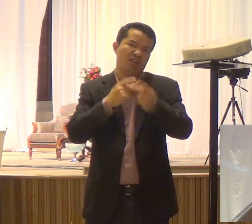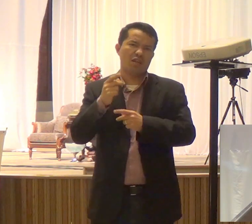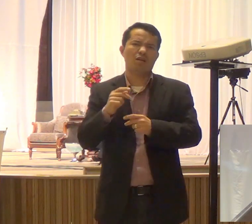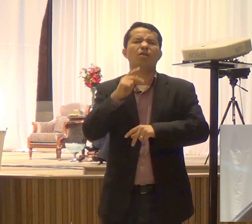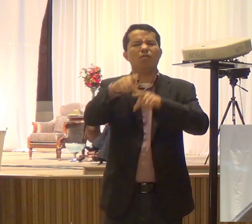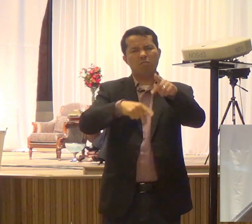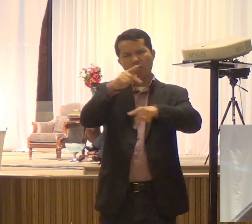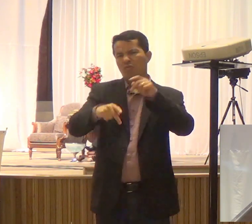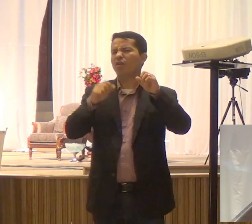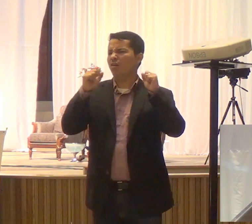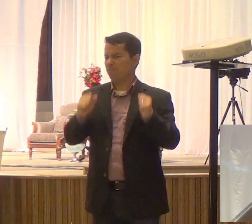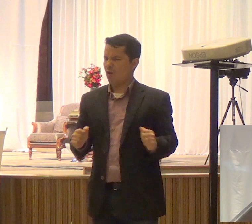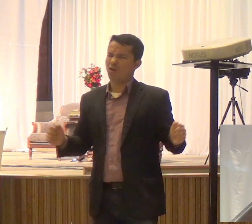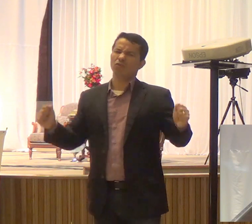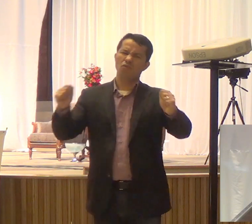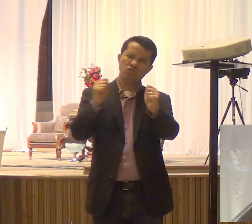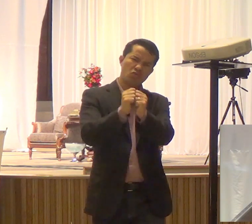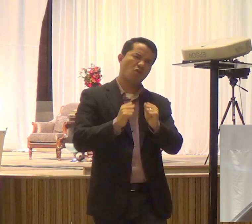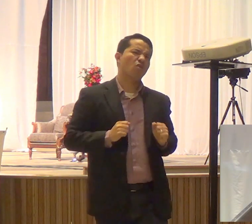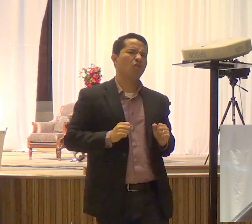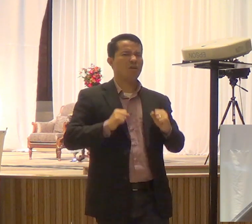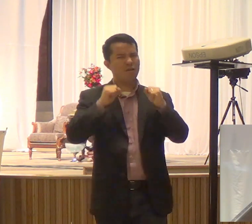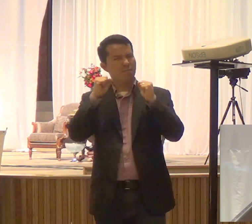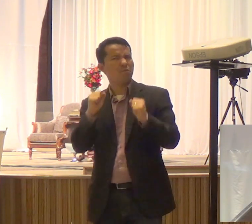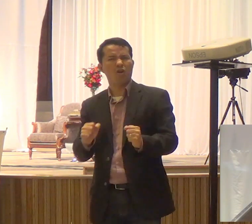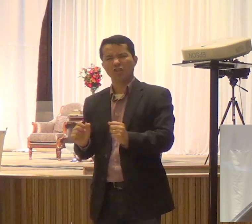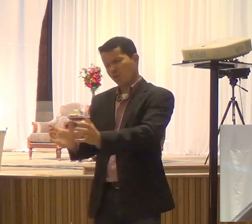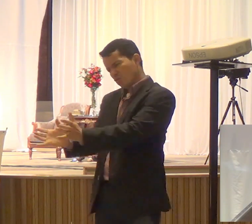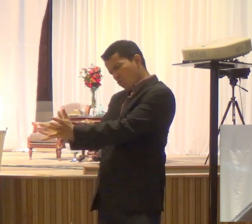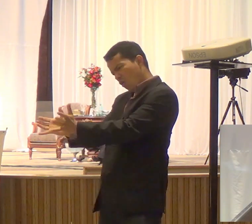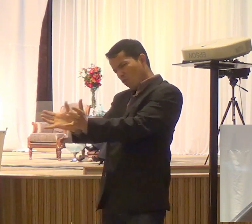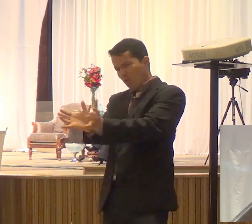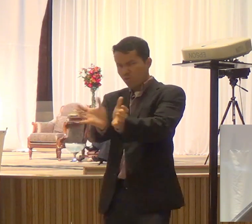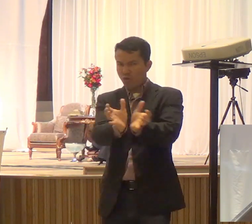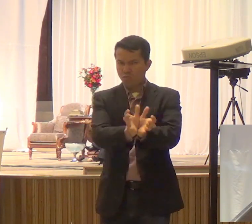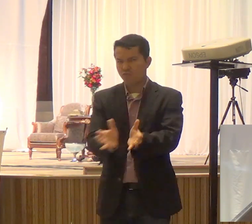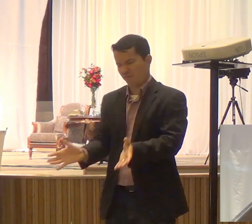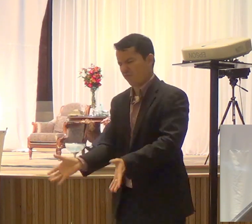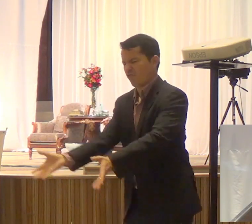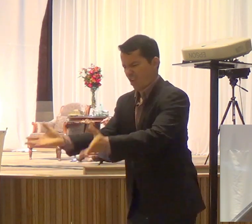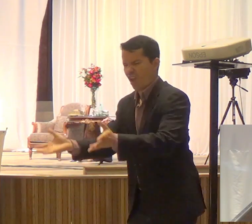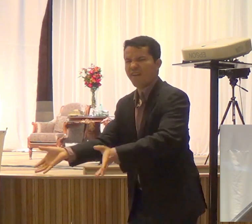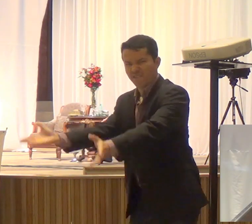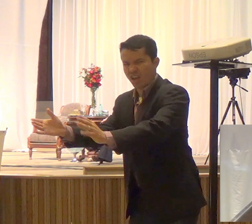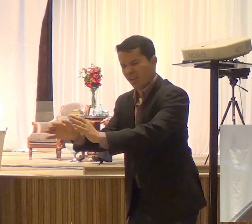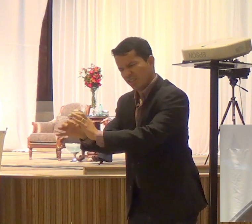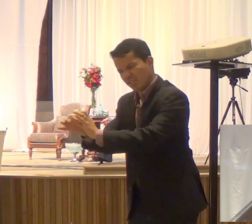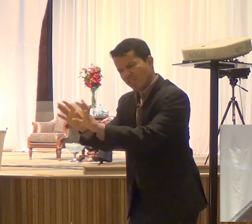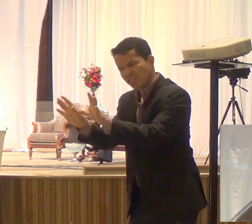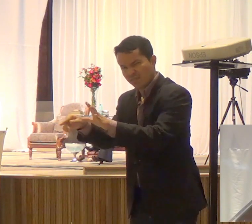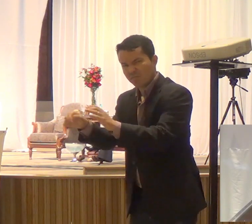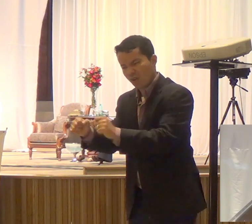suas comunidades, não é? Ele dominava assim, ele deixava as pessoas terem uma certa liberdade. Falava: pode ir lá, vai lá, constrói